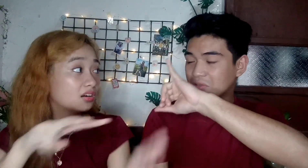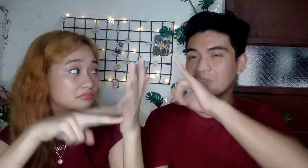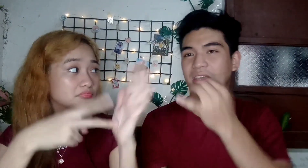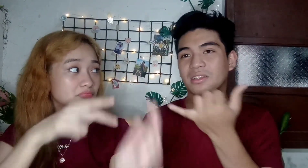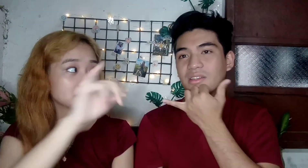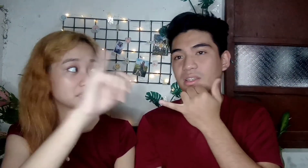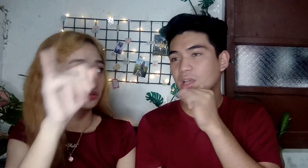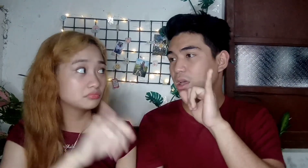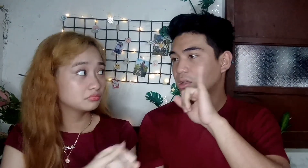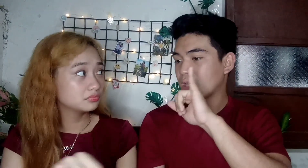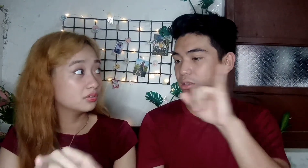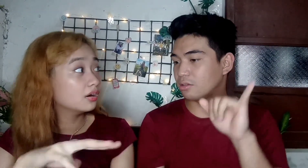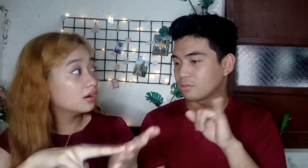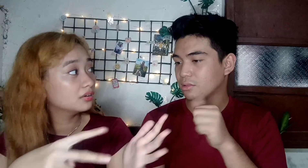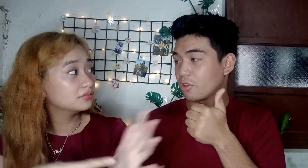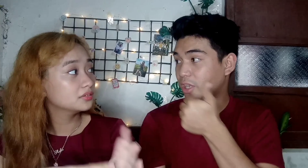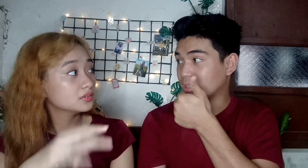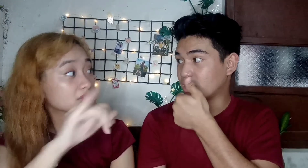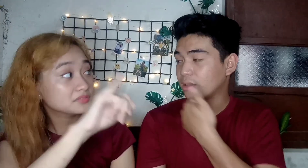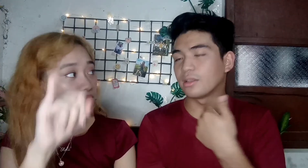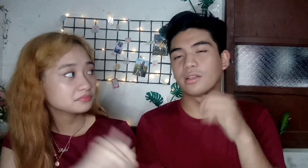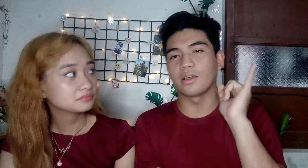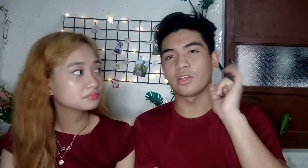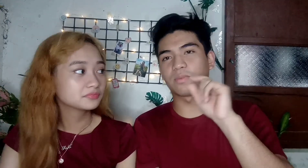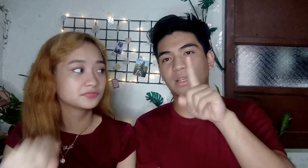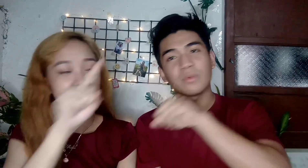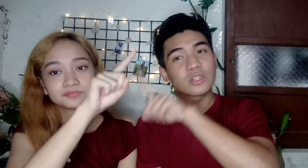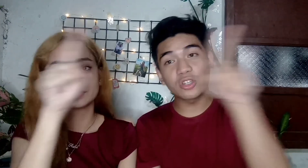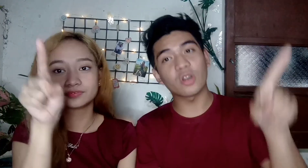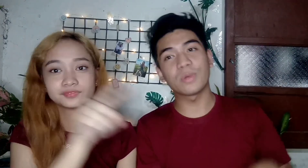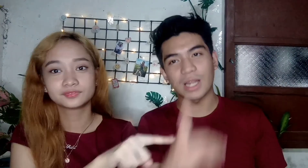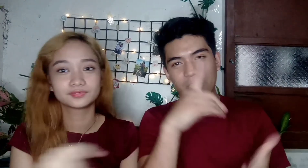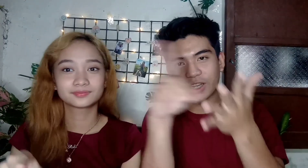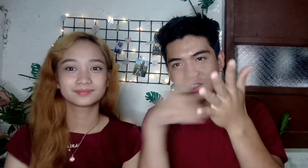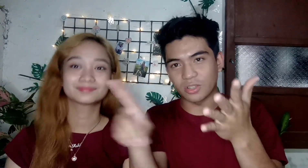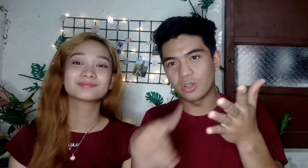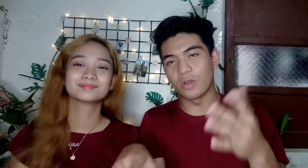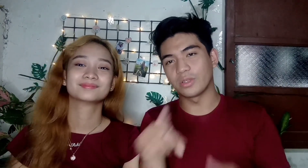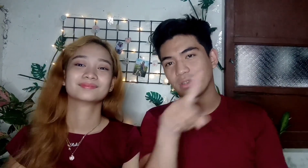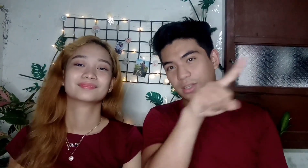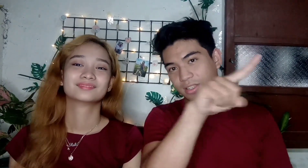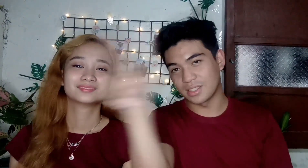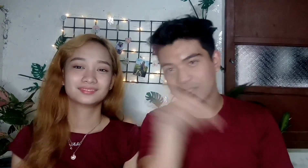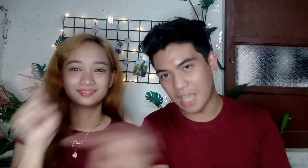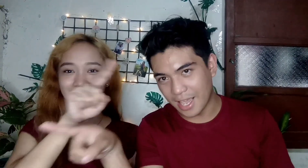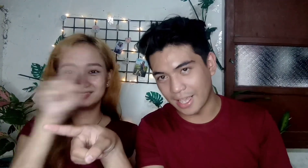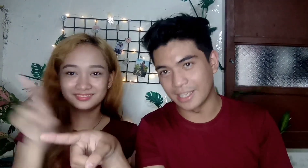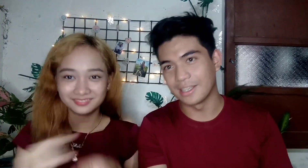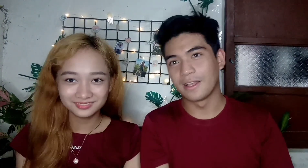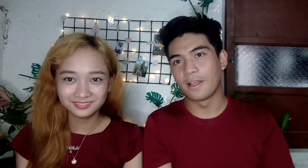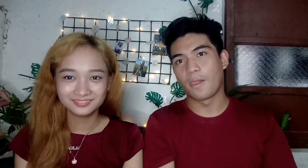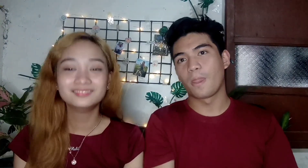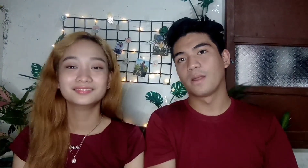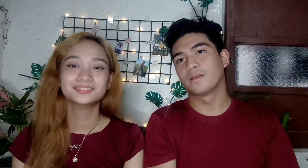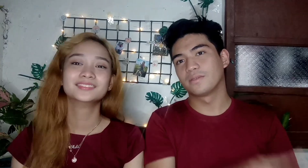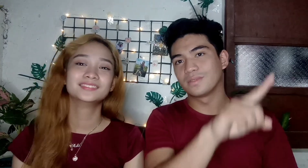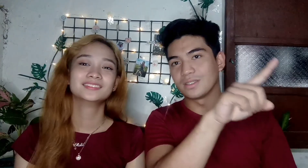Hindi ito. Ha? Ah, ito? Okay lang din. Ayan talaga. Magda-drawing lang kayo, guys. Da-drawing lang. Z.